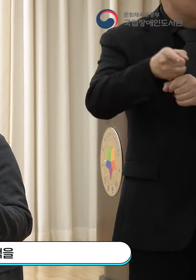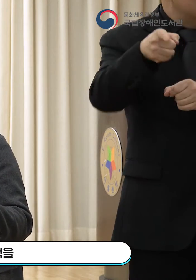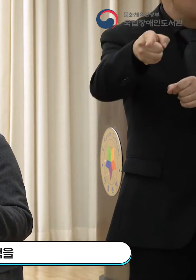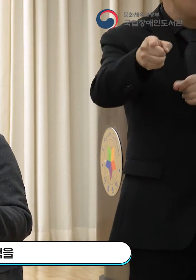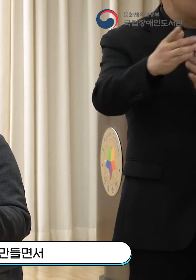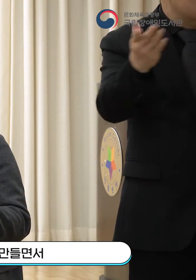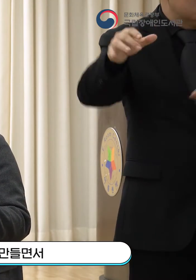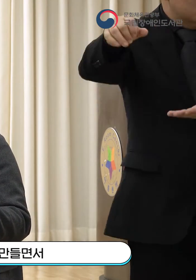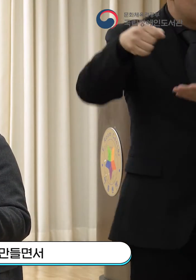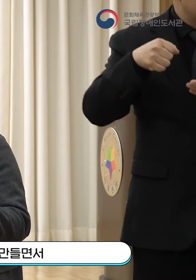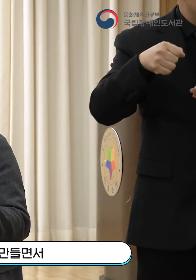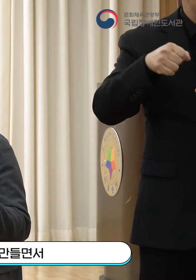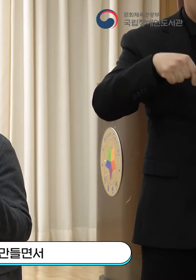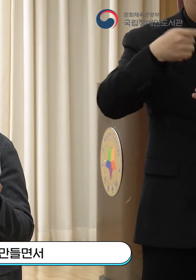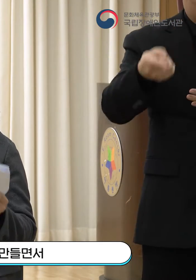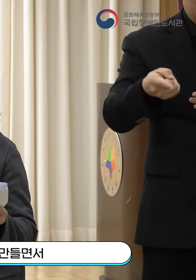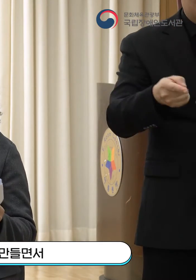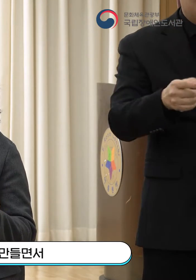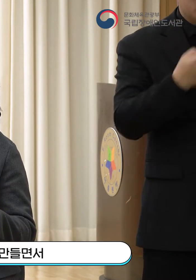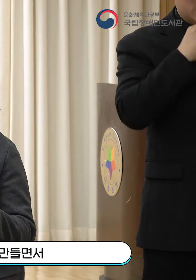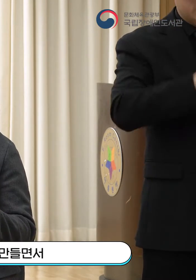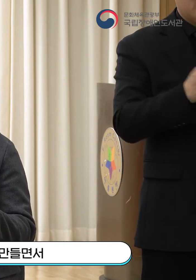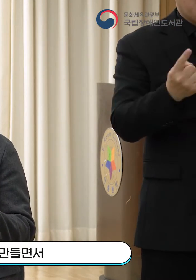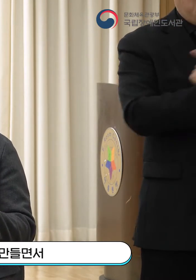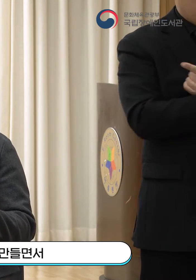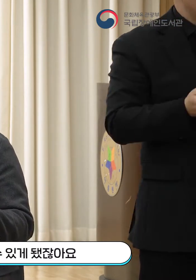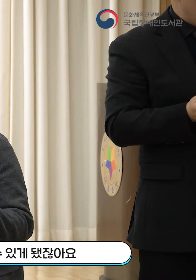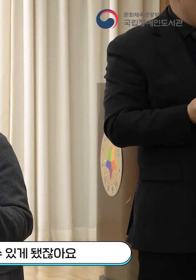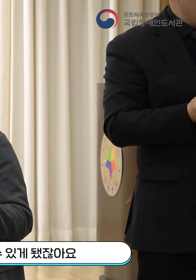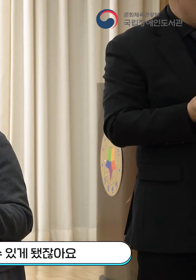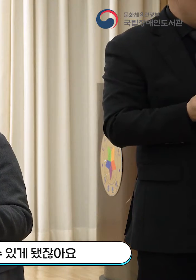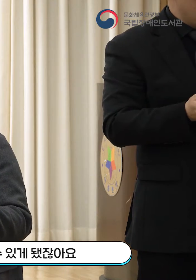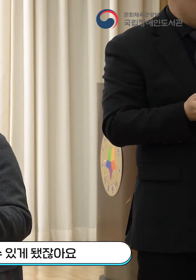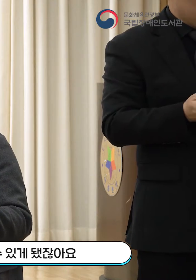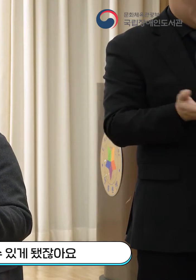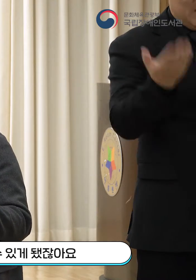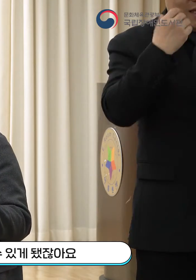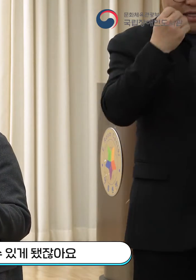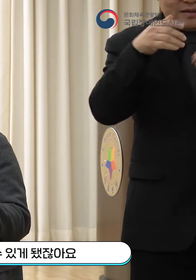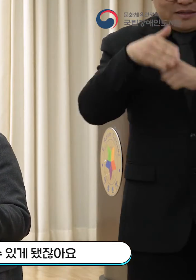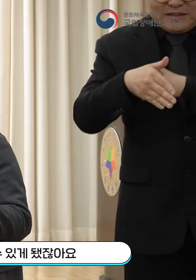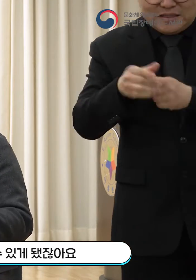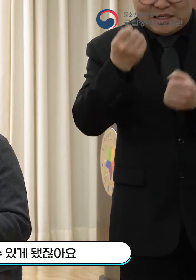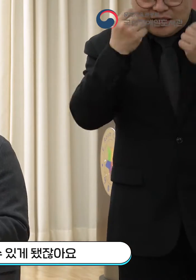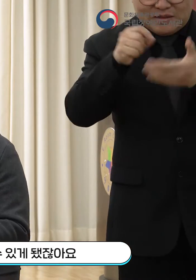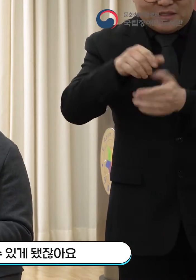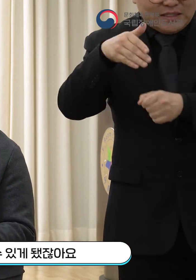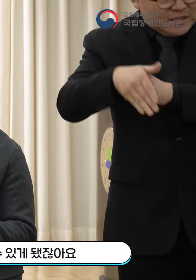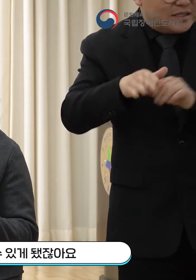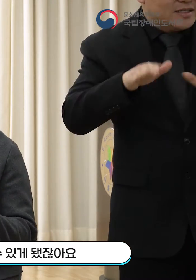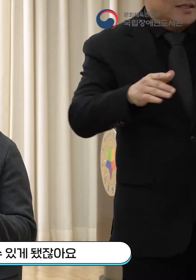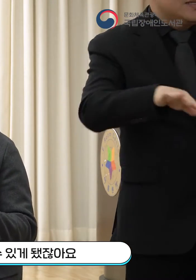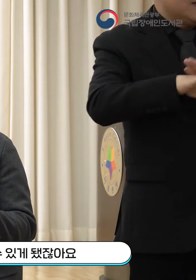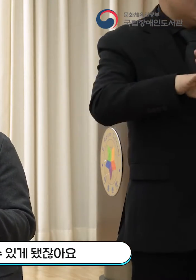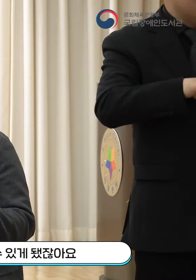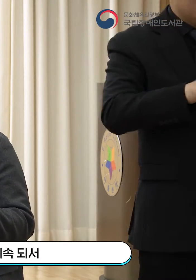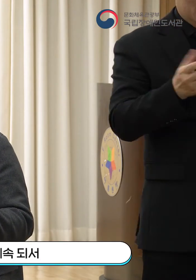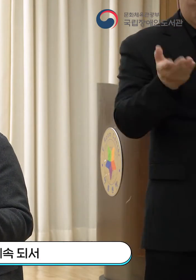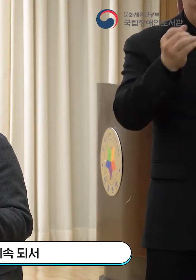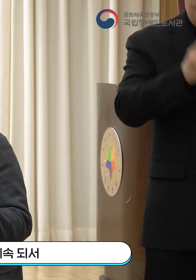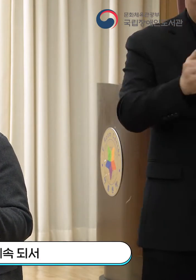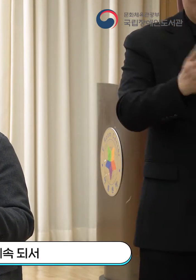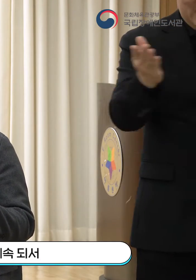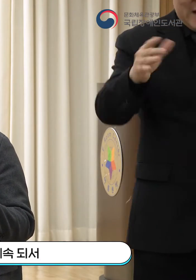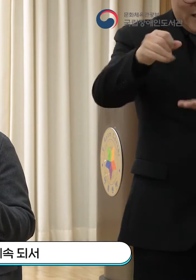있는 책을 선정해서 이제 대체 자료로 만들면서 누구나 쉽게 자료에 접근할 수 있게 되었잖아요.